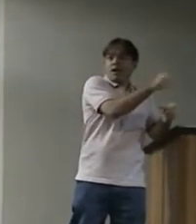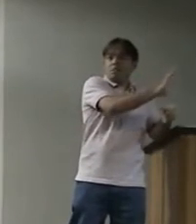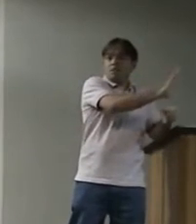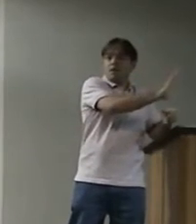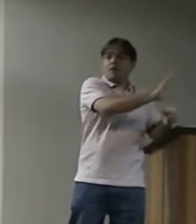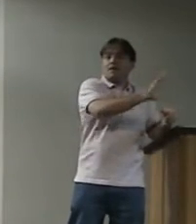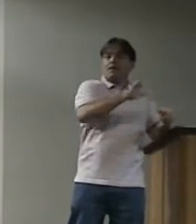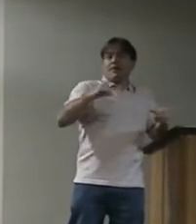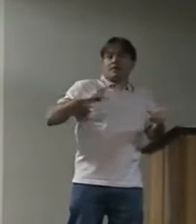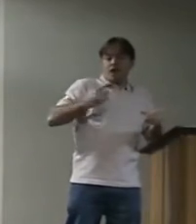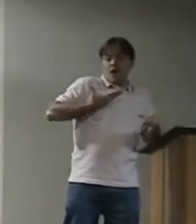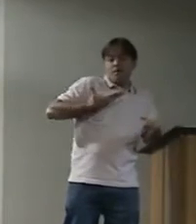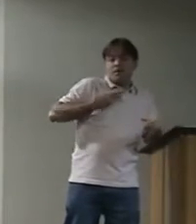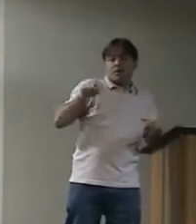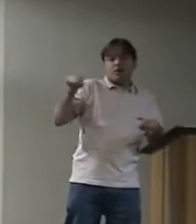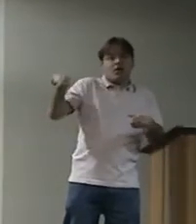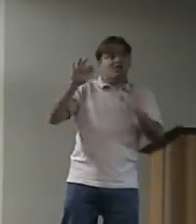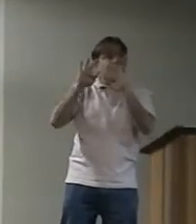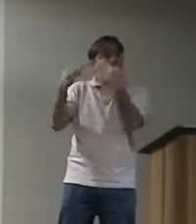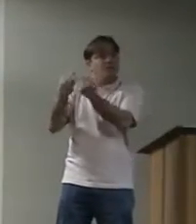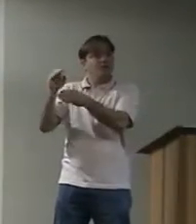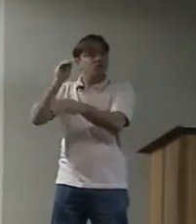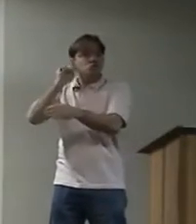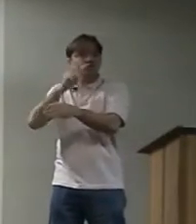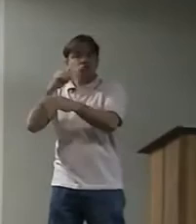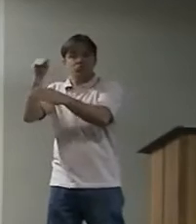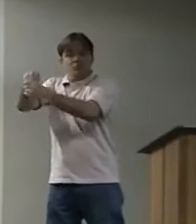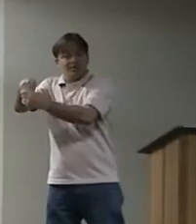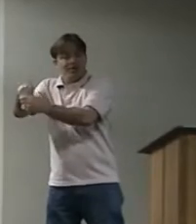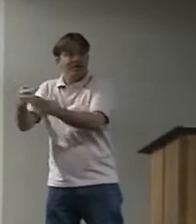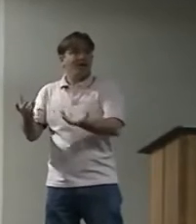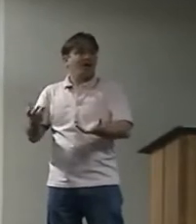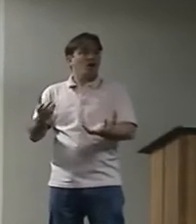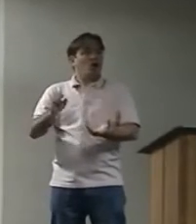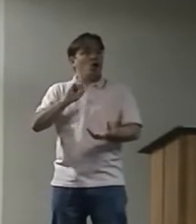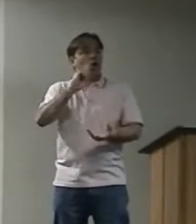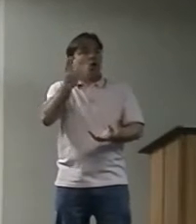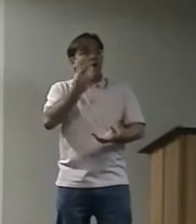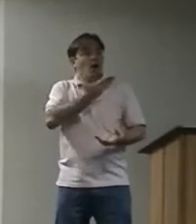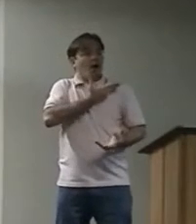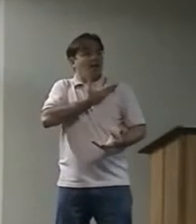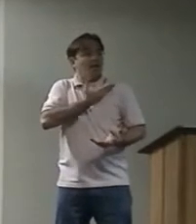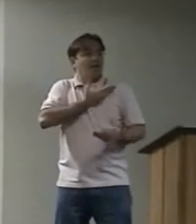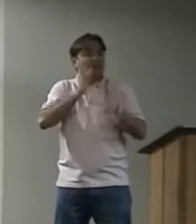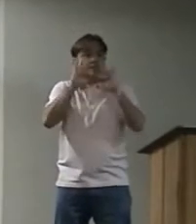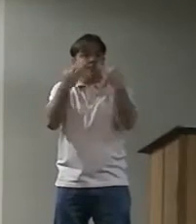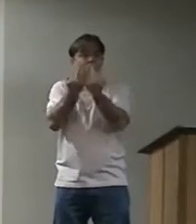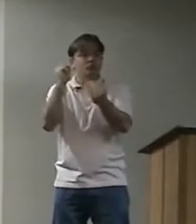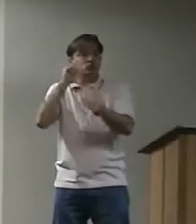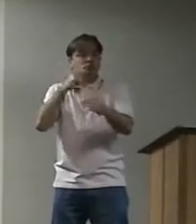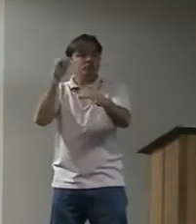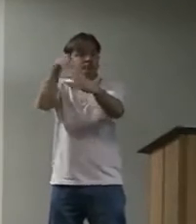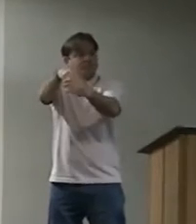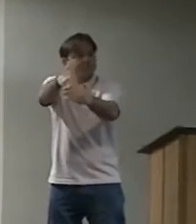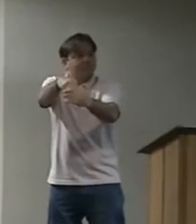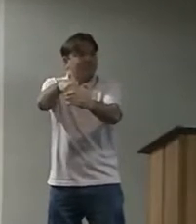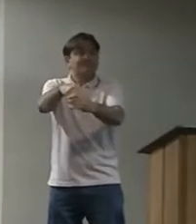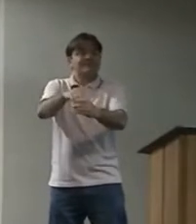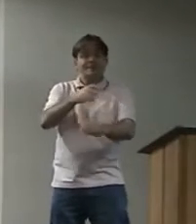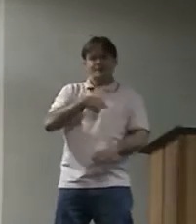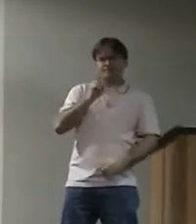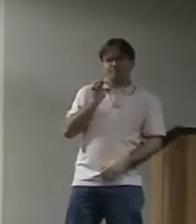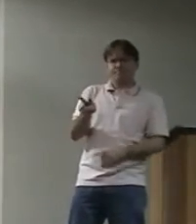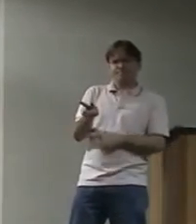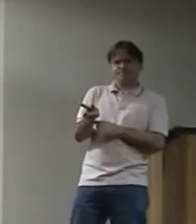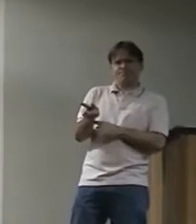colega, do amigo, mas quando a gente realmente tem uma pessoa na família, a gente sente na pele. E é dessa